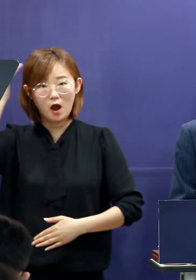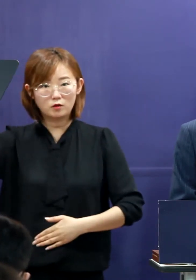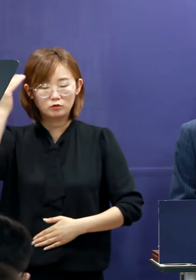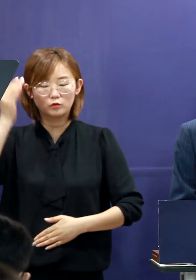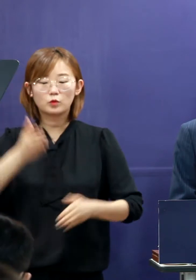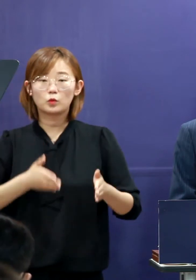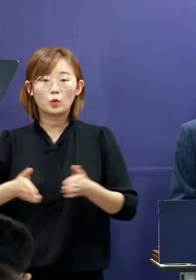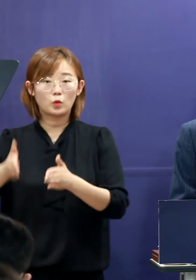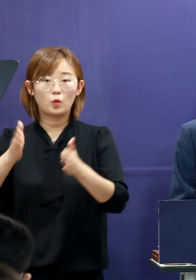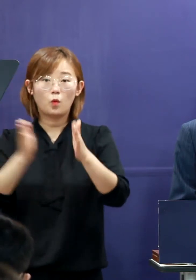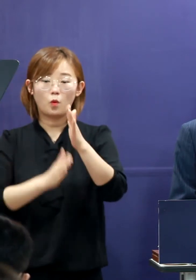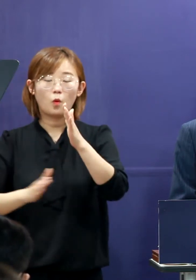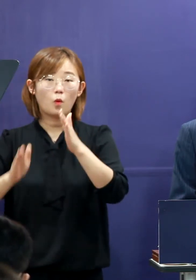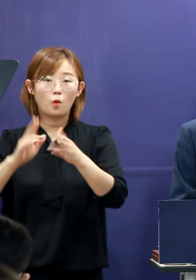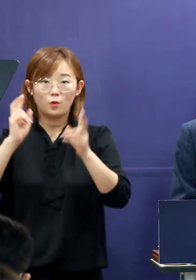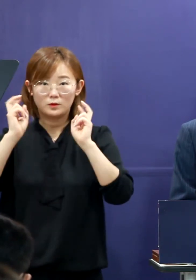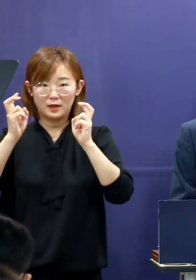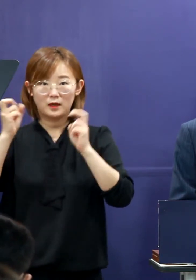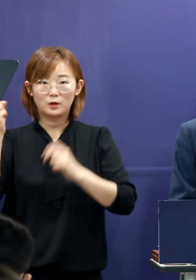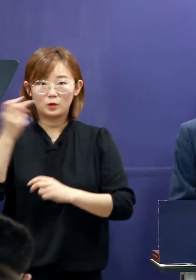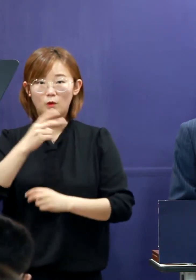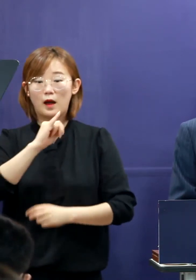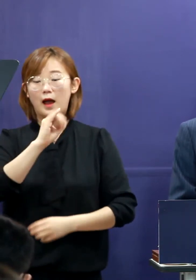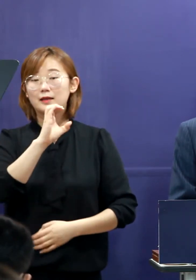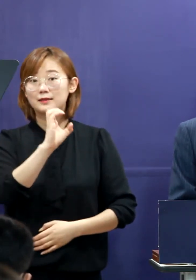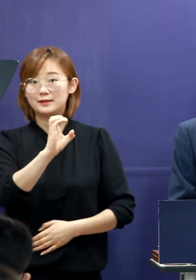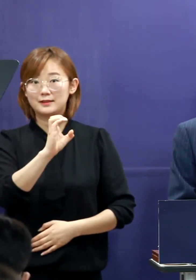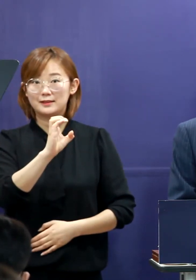한국도로공사하고 하이패스 IC